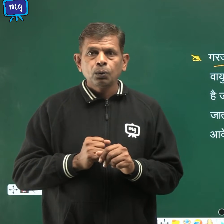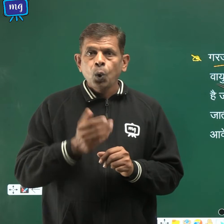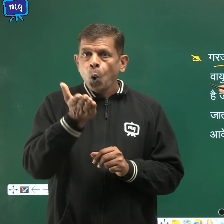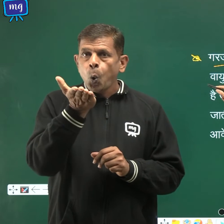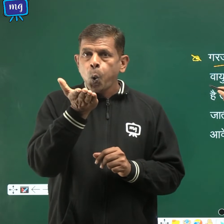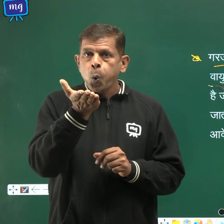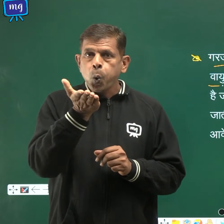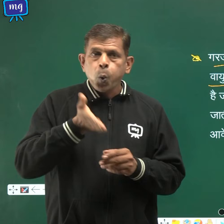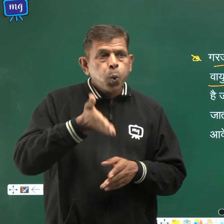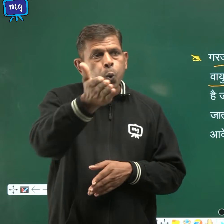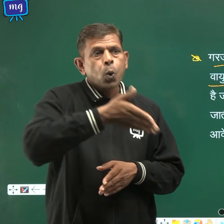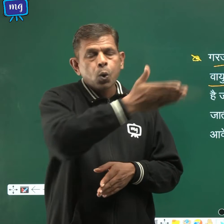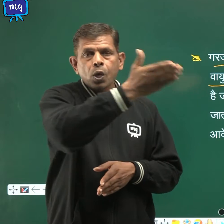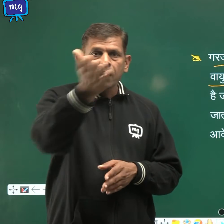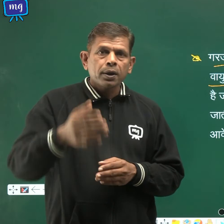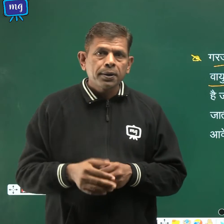वायु की धाराएं